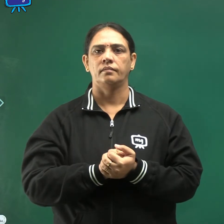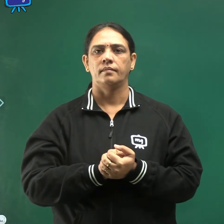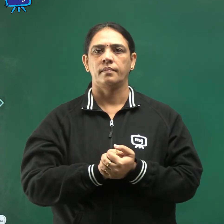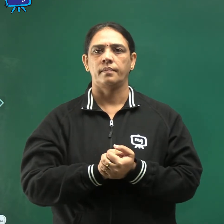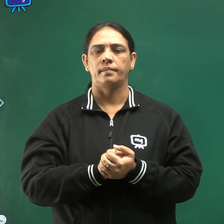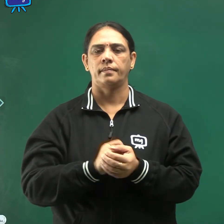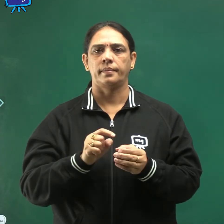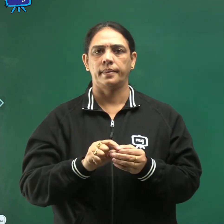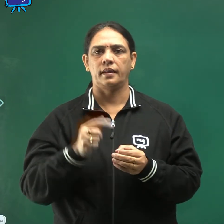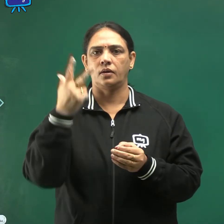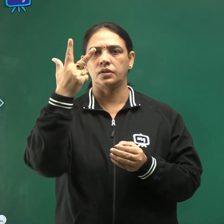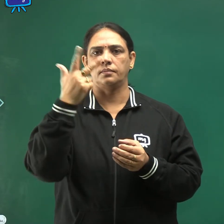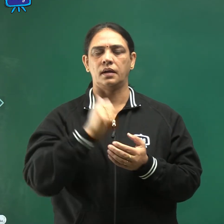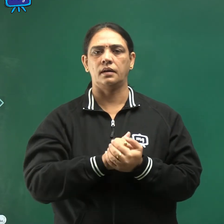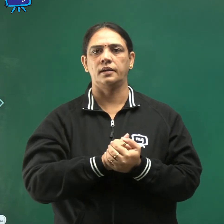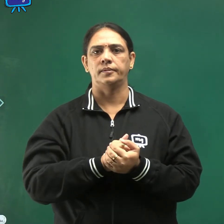प्रश्न नंबर 8,